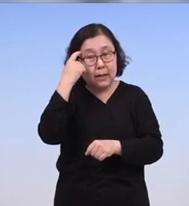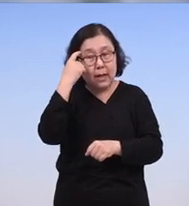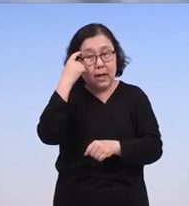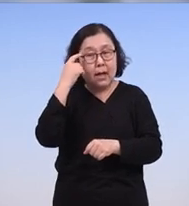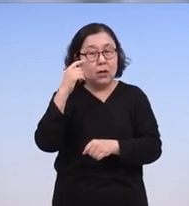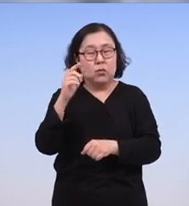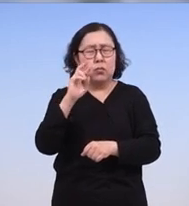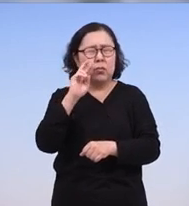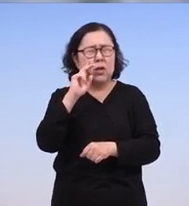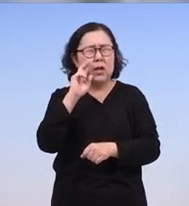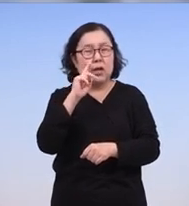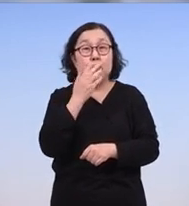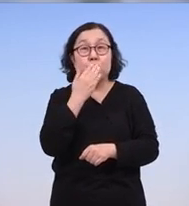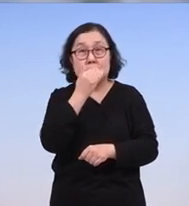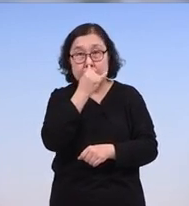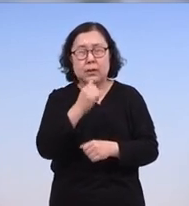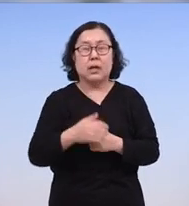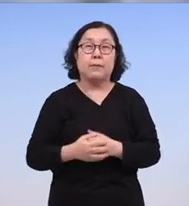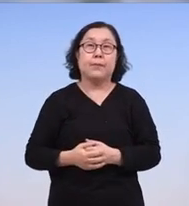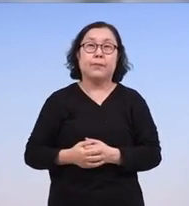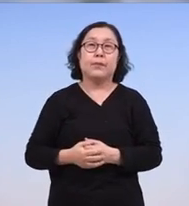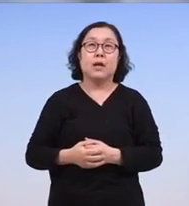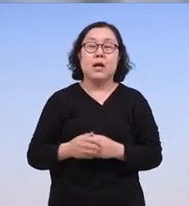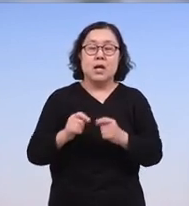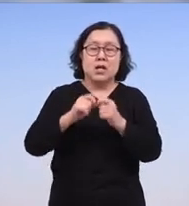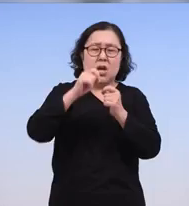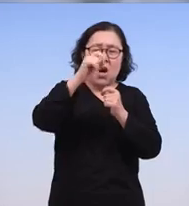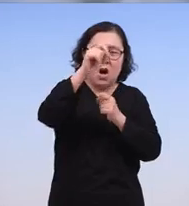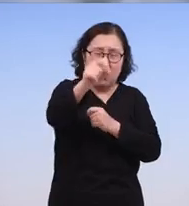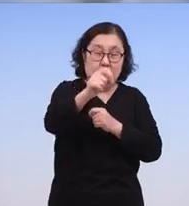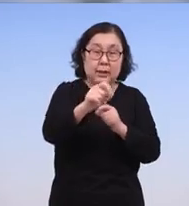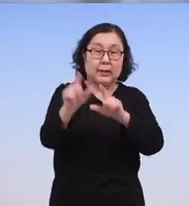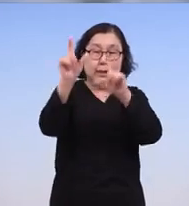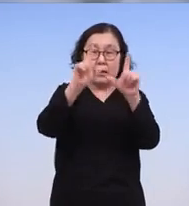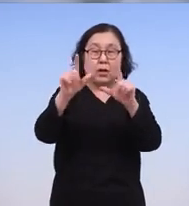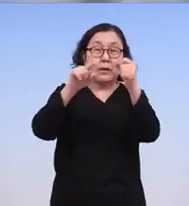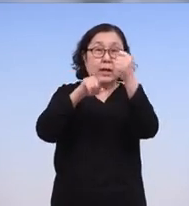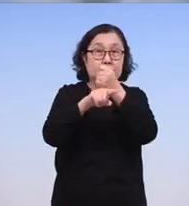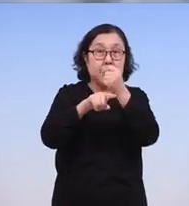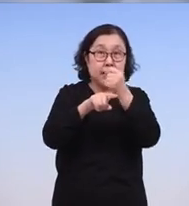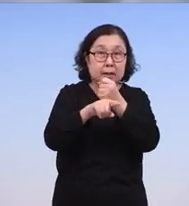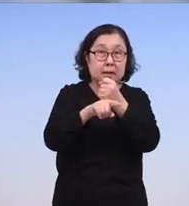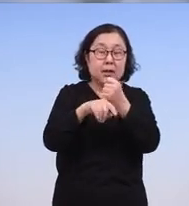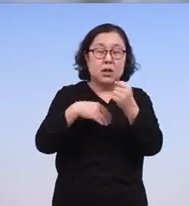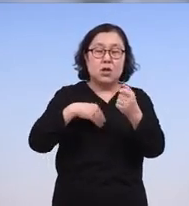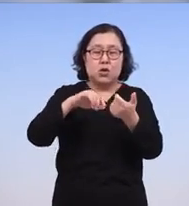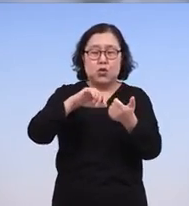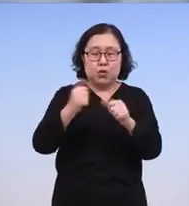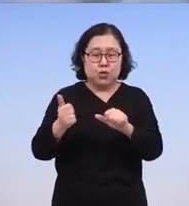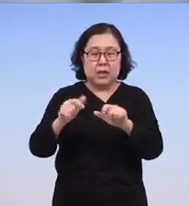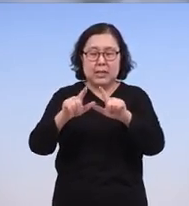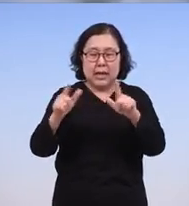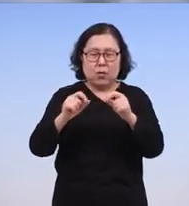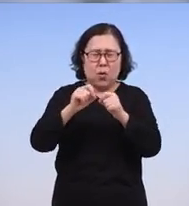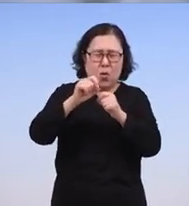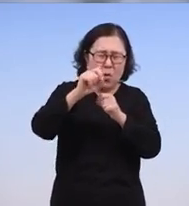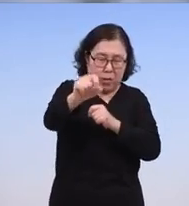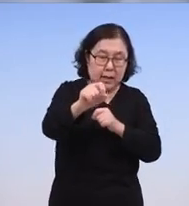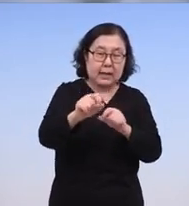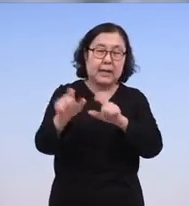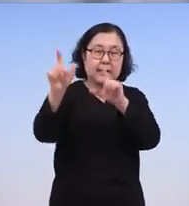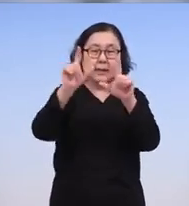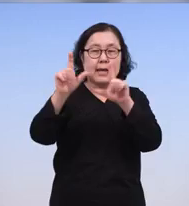그 진시황 계열로 갈 위험이 있습니다. 여기서 말하는 영원히 사는 것의 의미는요, 안 죽고 오래